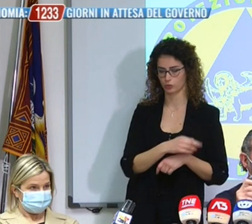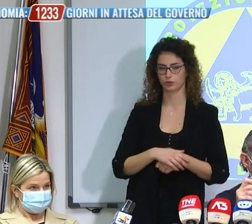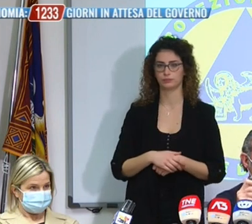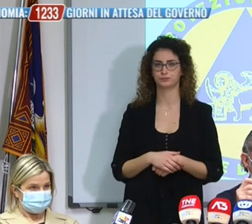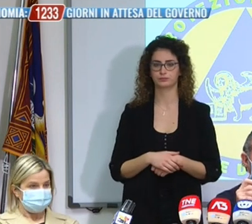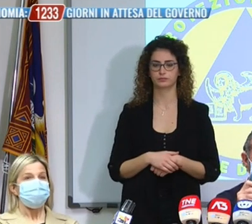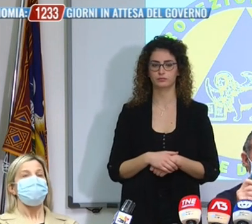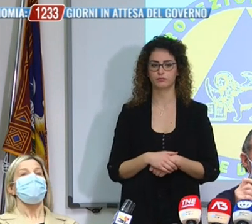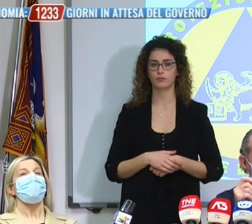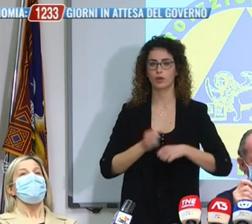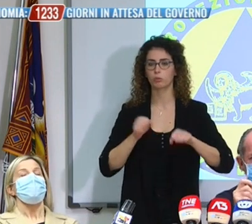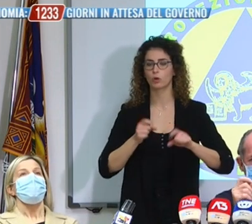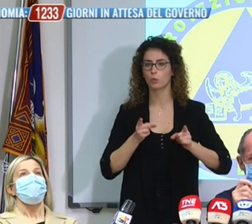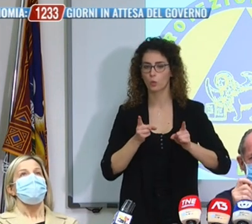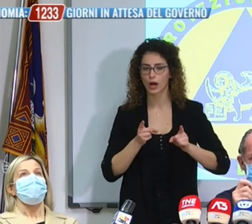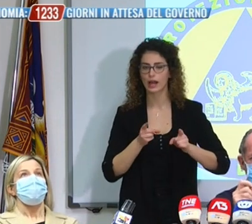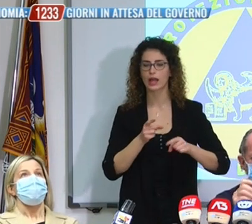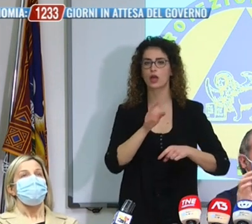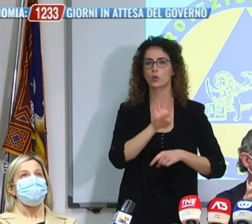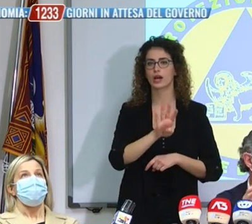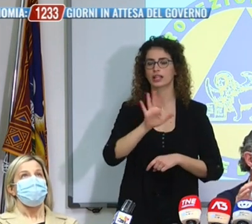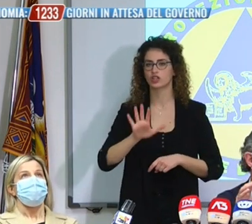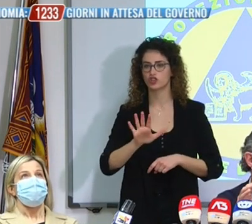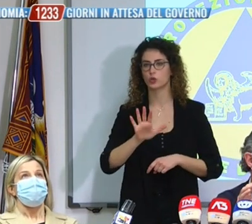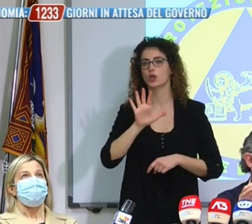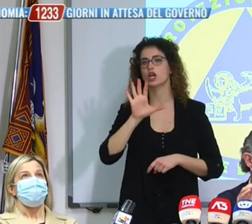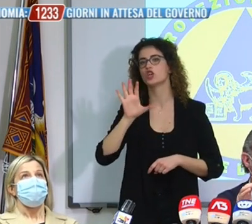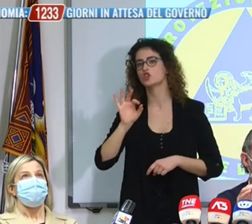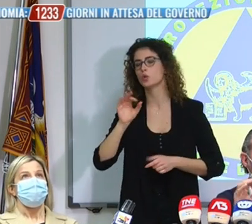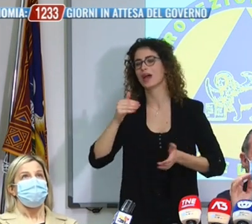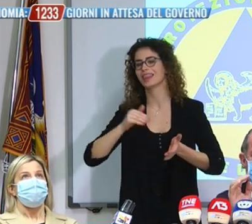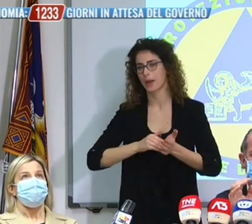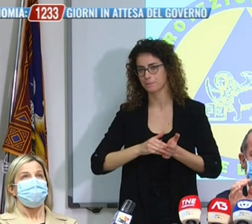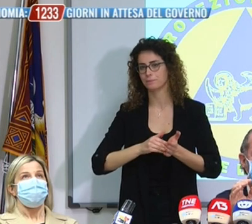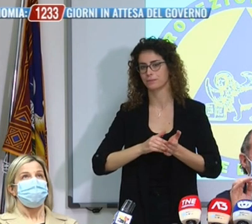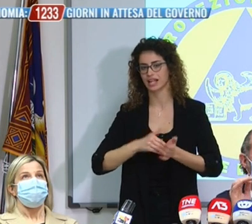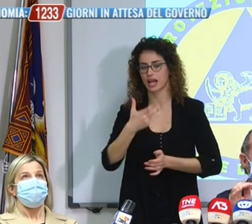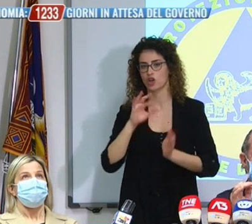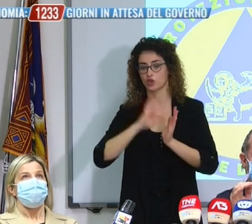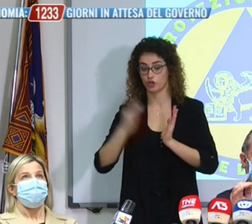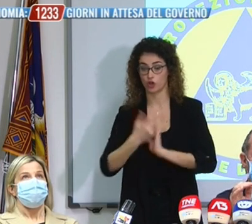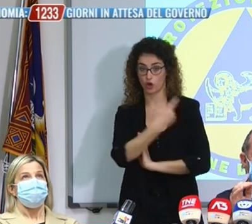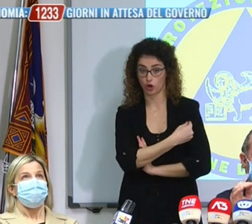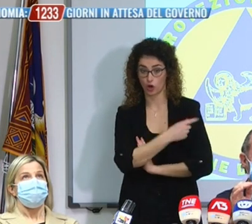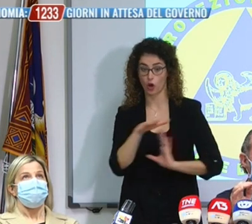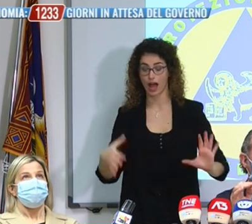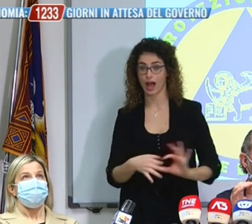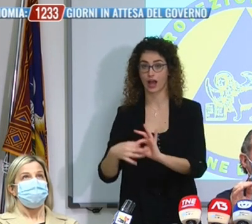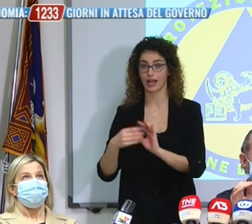della possibilità di arrivare a 45-50 mila vaccini al giorno, medici di base schierati in campo a